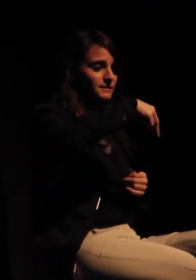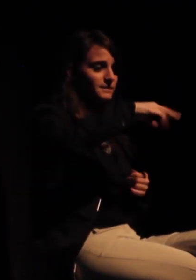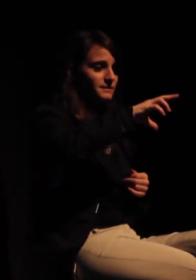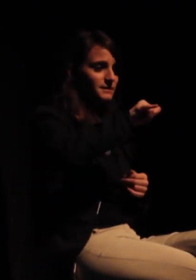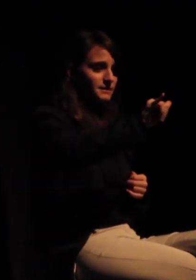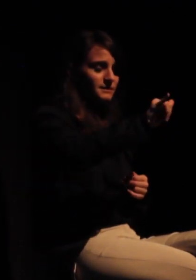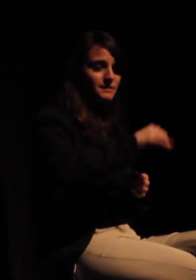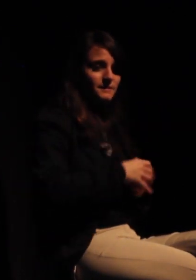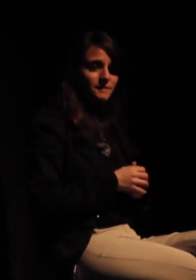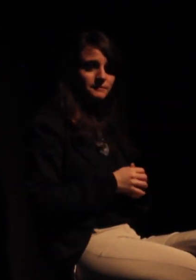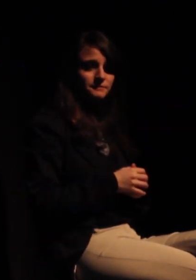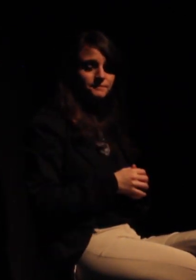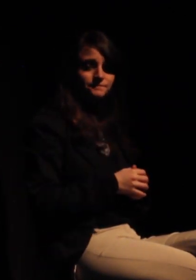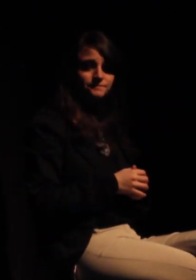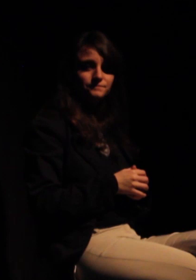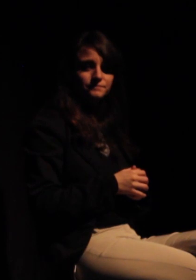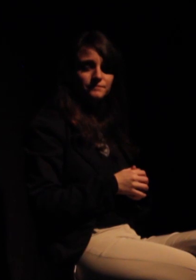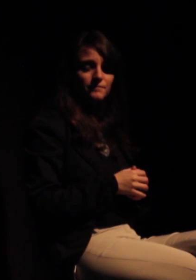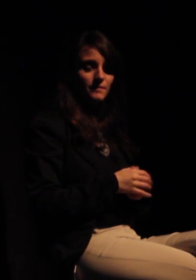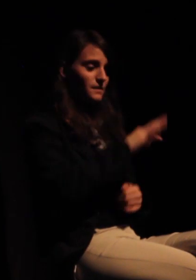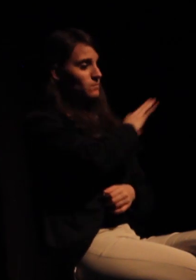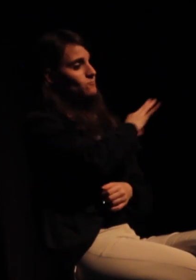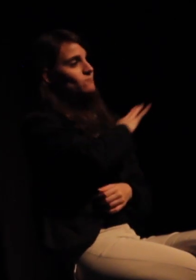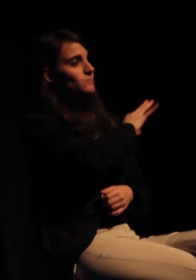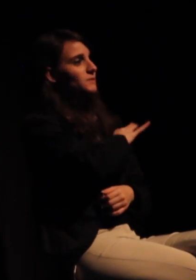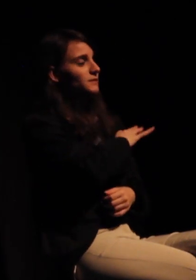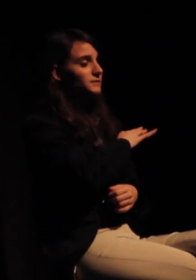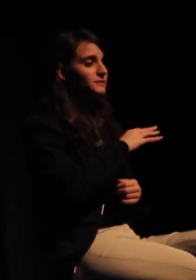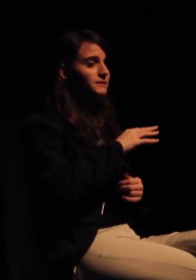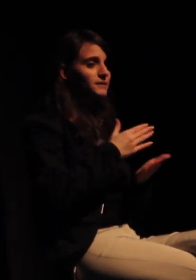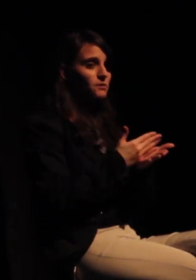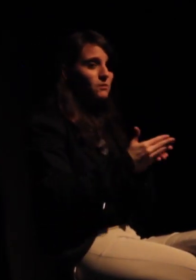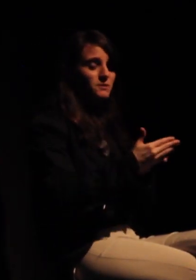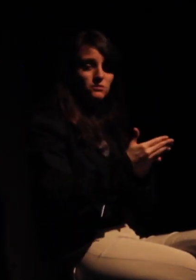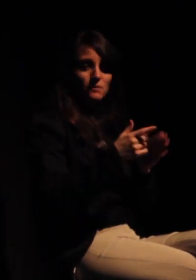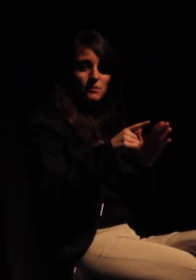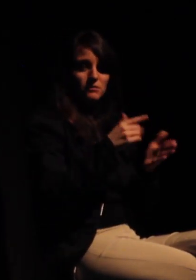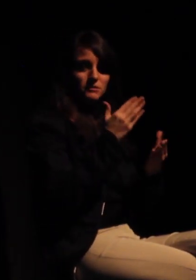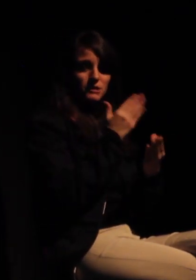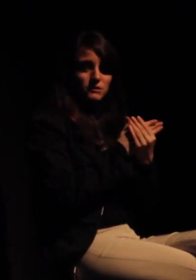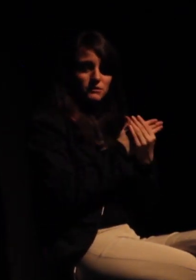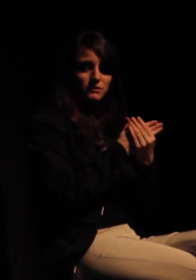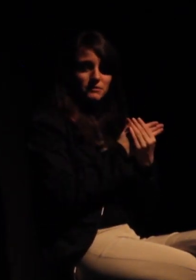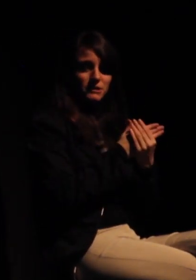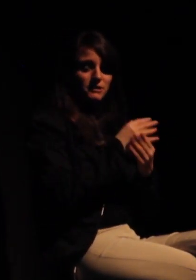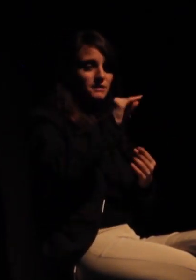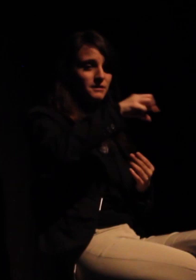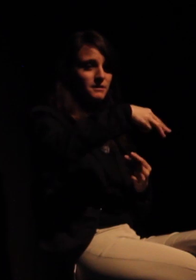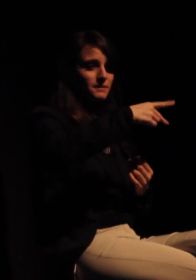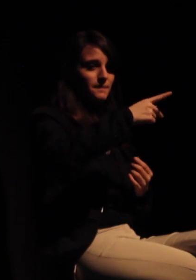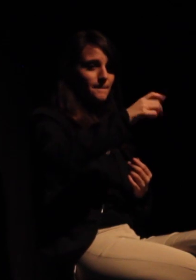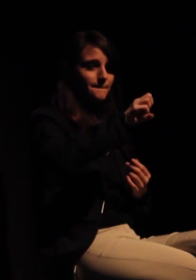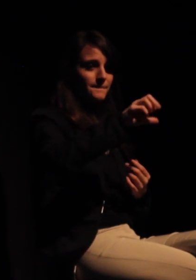Pelosi, a grande política americana do parlamento, já iniciou um processo que possibilita o impeachment do